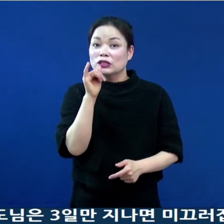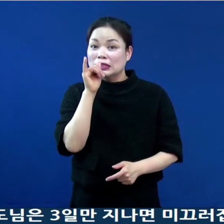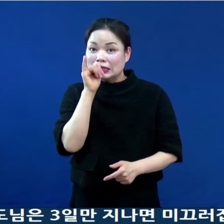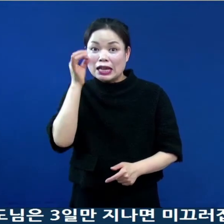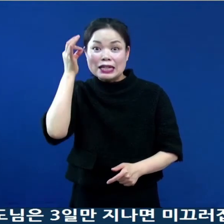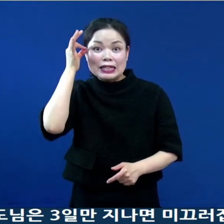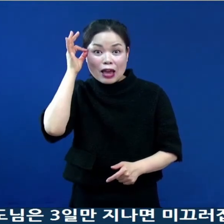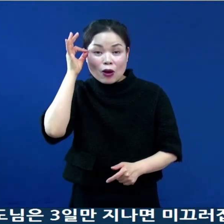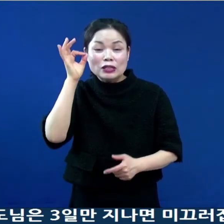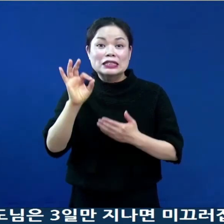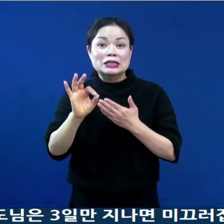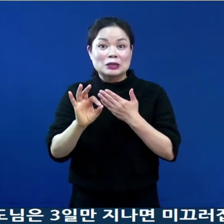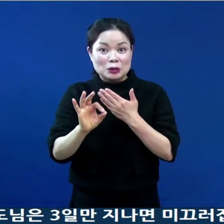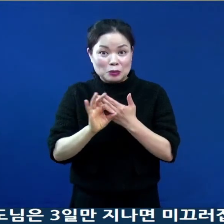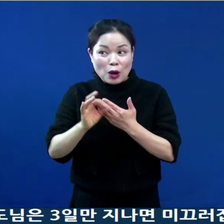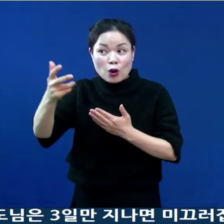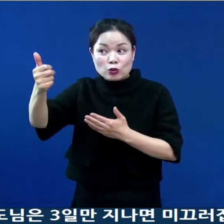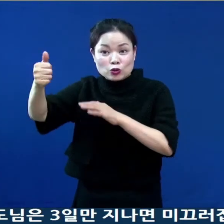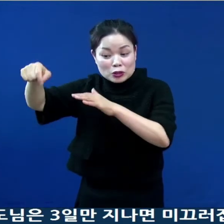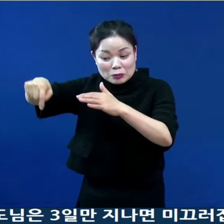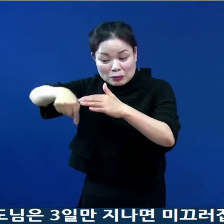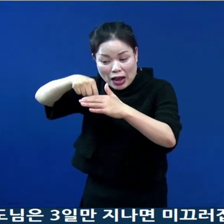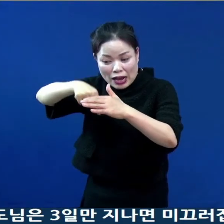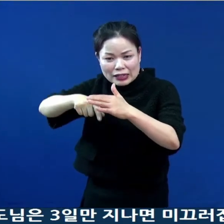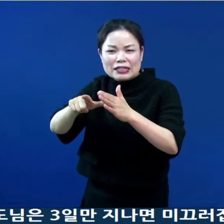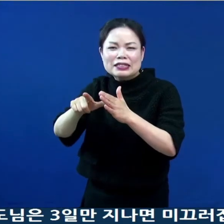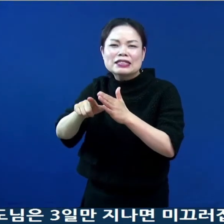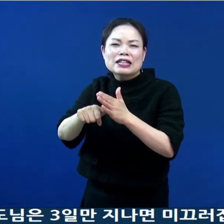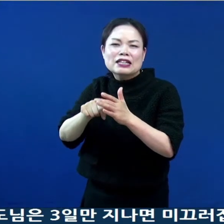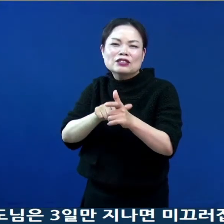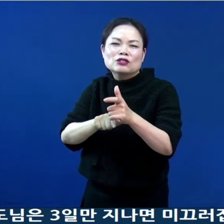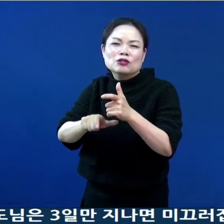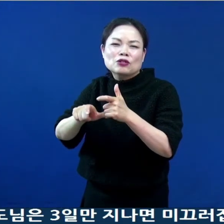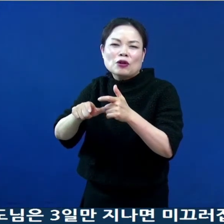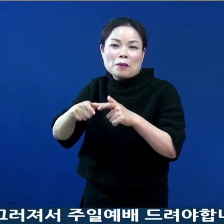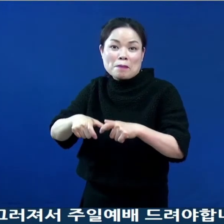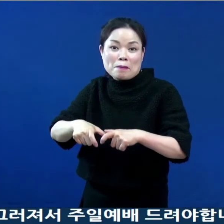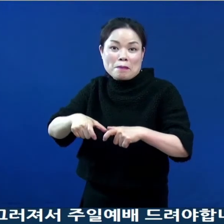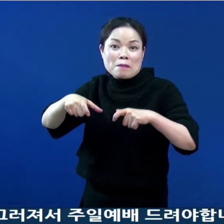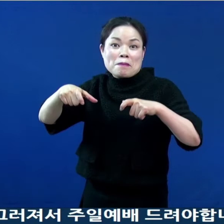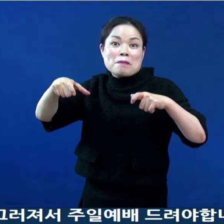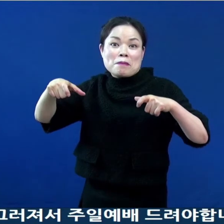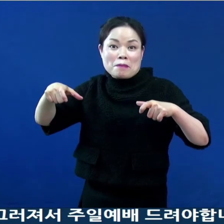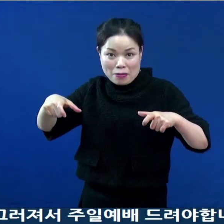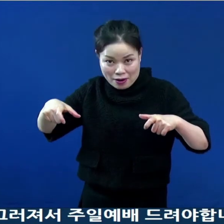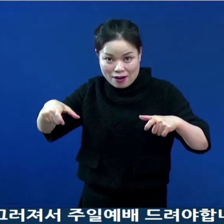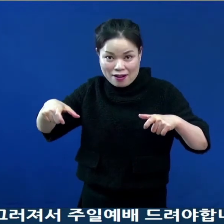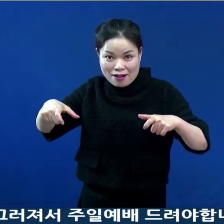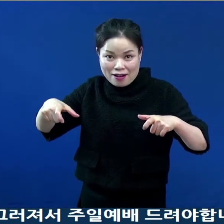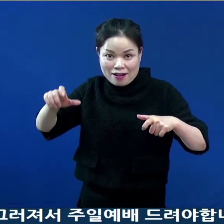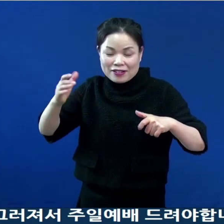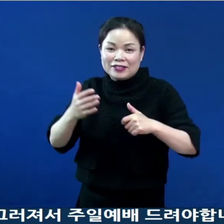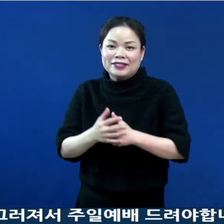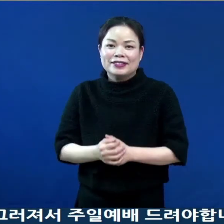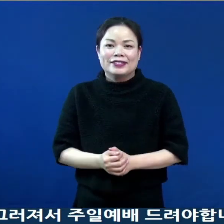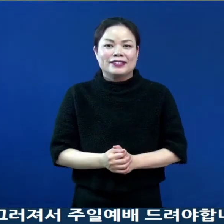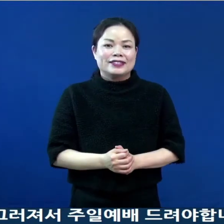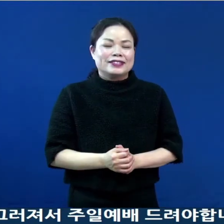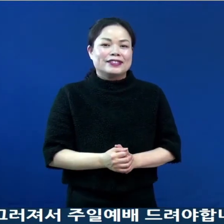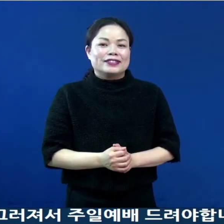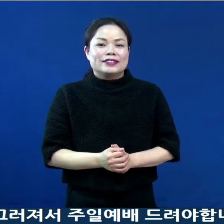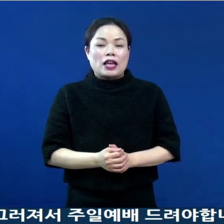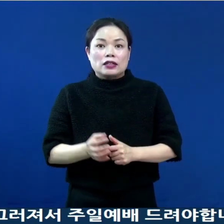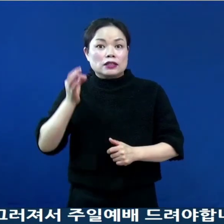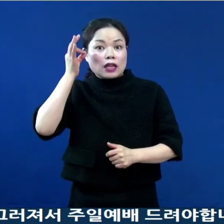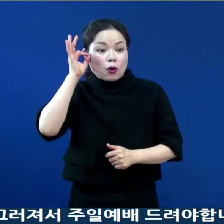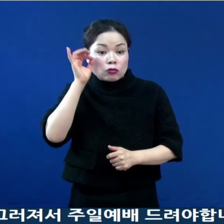깨어 있으면 주님 안에 있는 시간들을 더 늘릴 수 있게 되는 거죠.